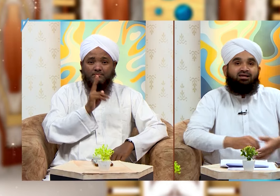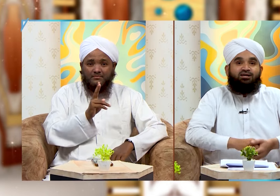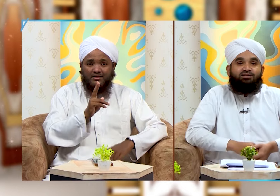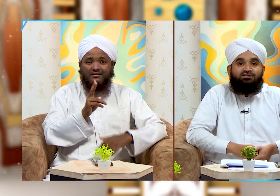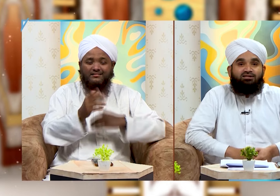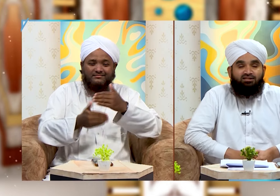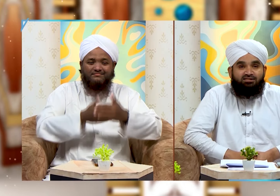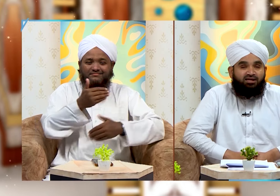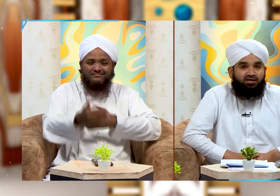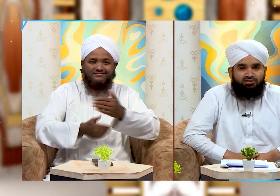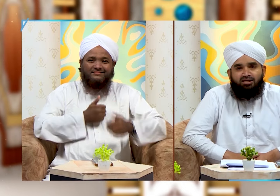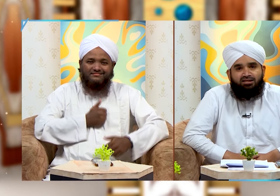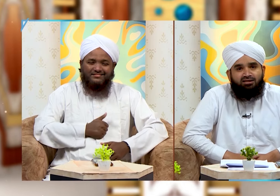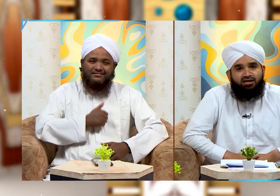سختی سے ہے اس لئے کہتے ہیں